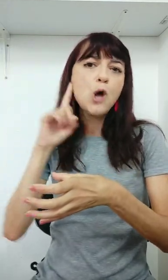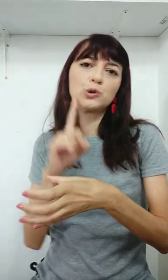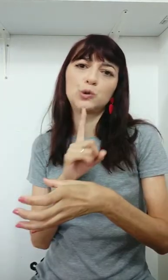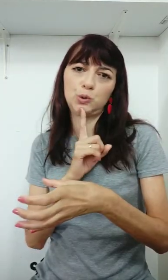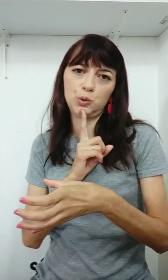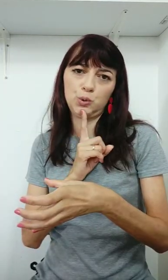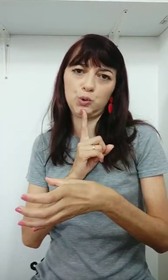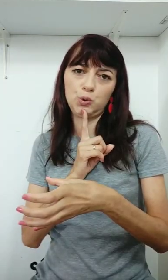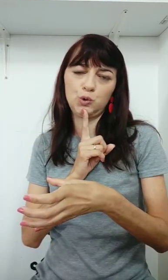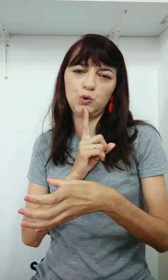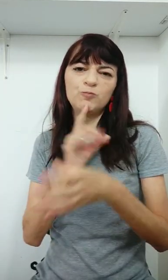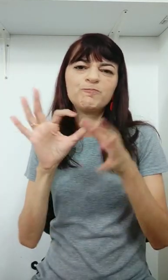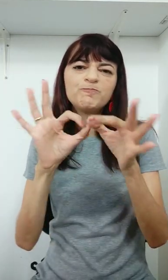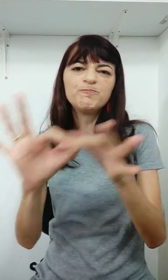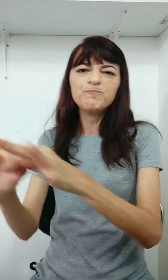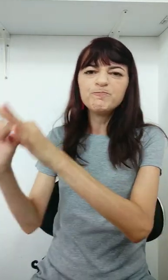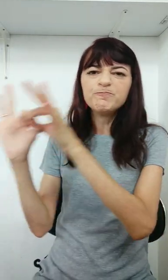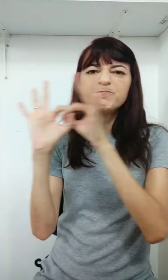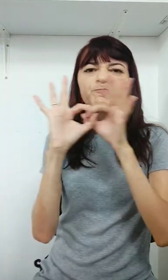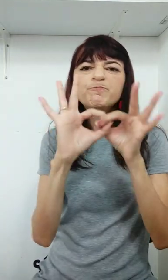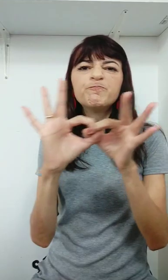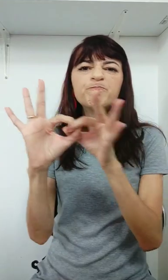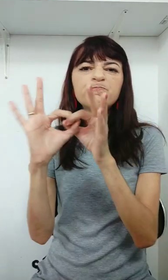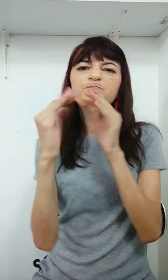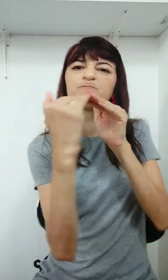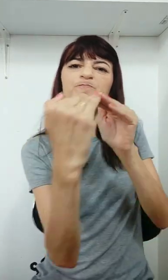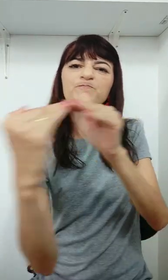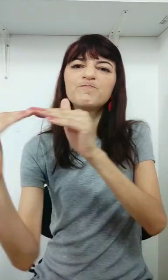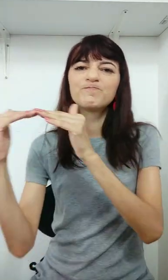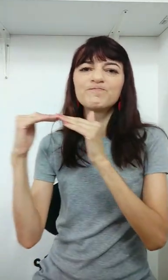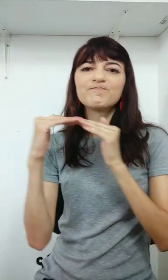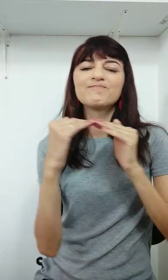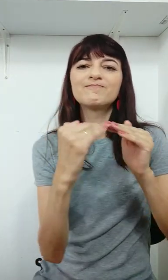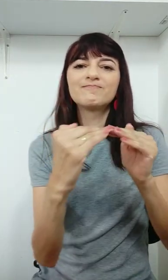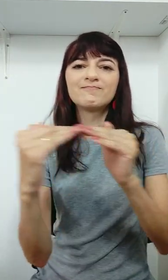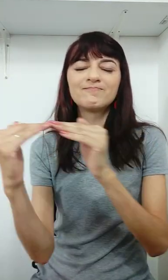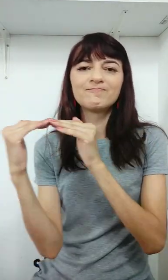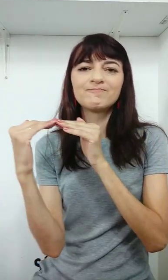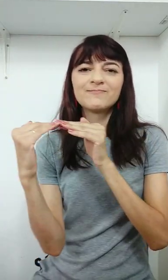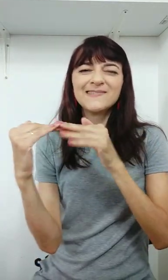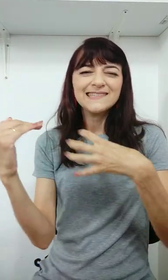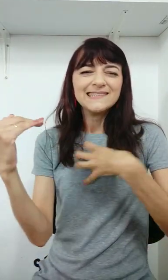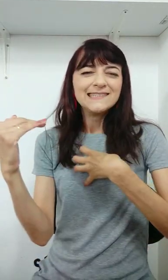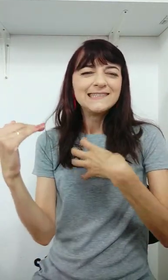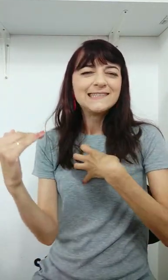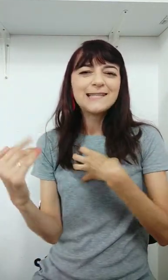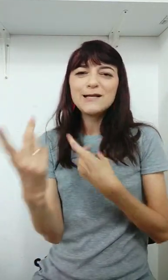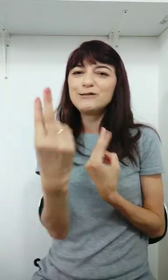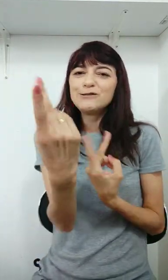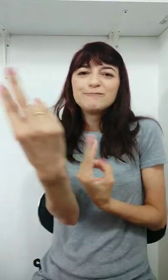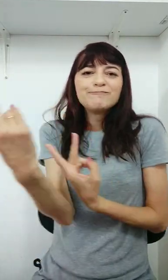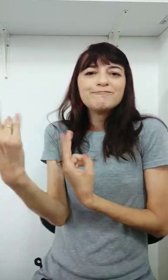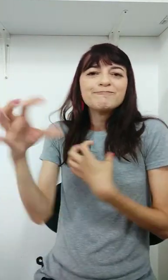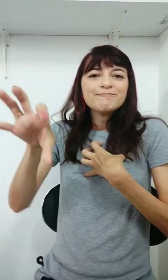como se fosse ele aquele grupo que é só os surdos, tá bom? Ele é identificado como os surdos mesmo, aqueles que sentem ali